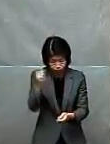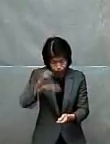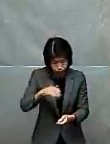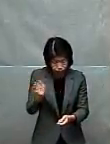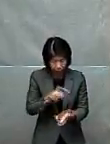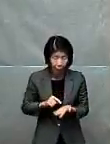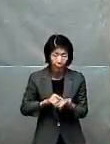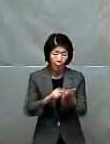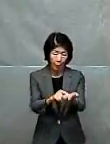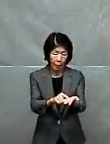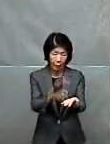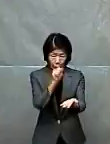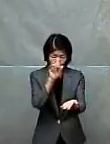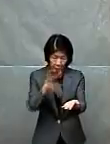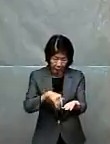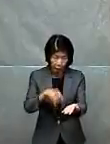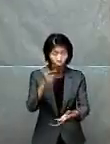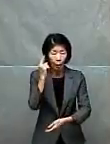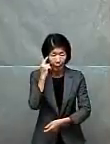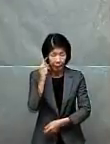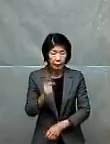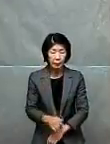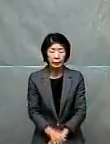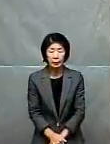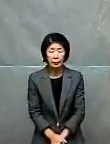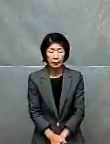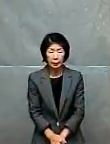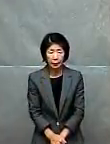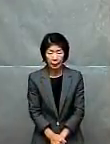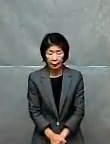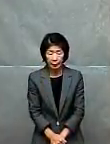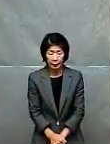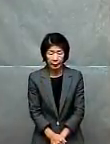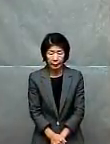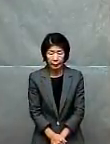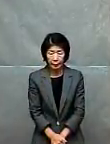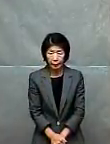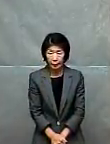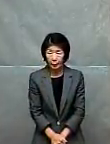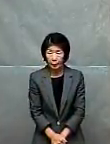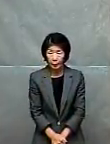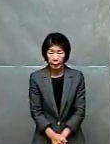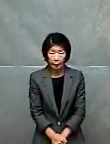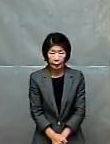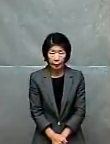ことをちょっと申し上げたところでありました。はい、はい、